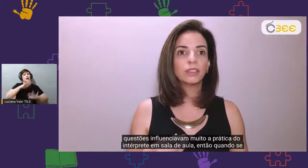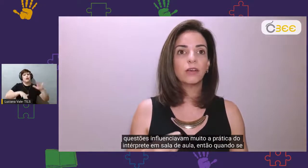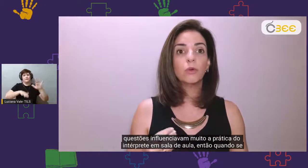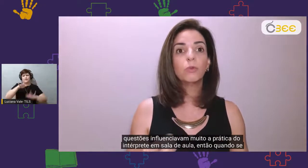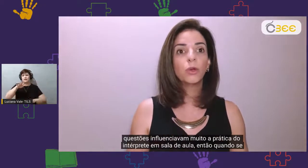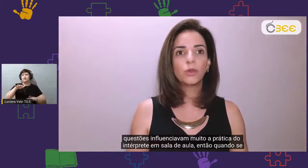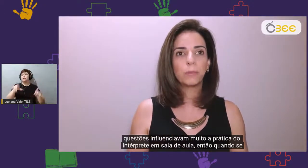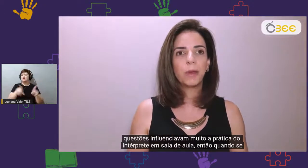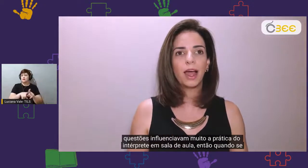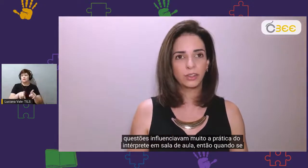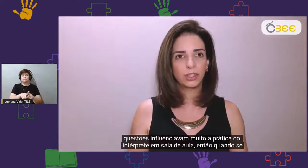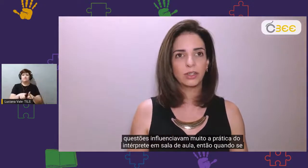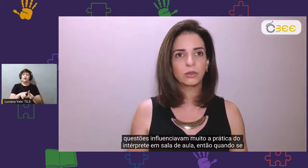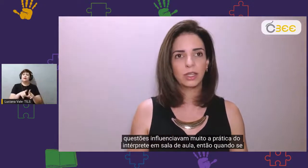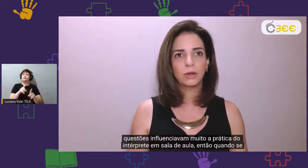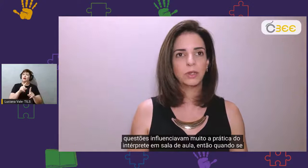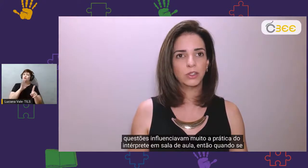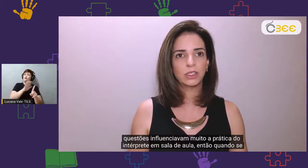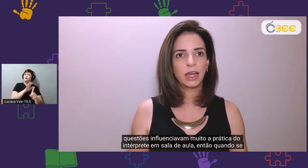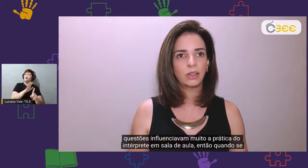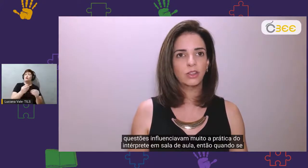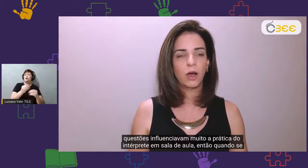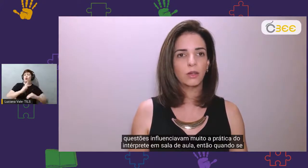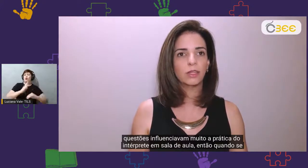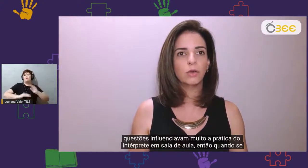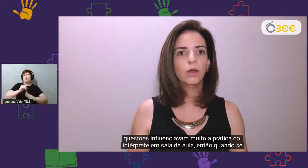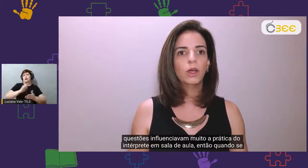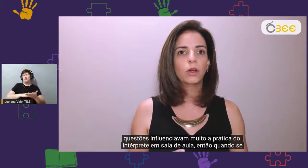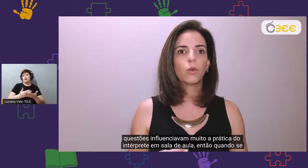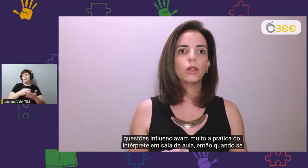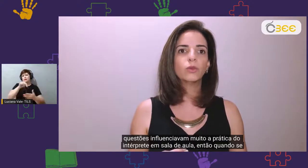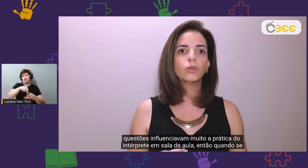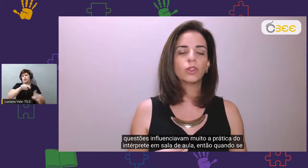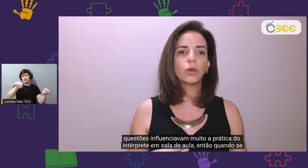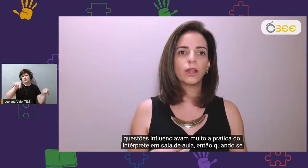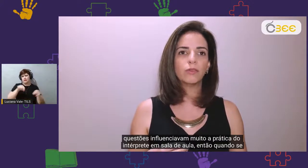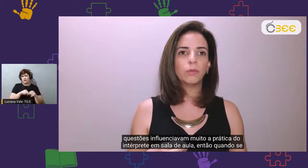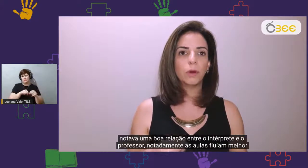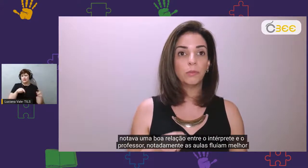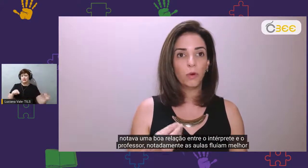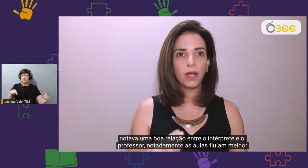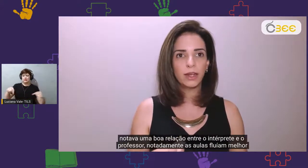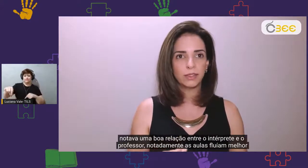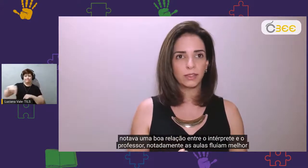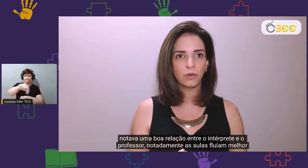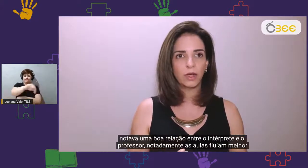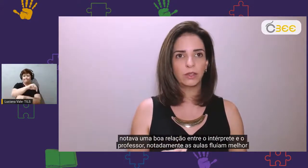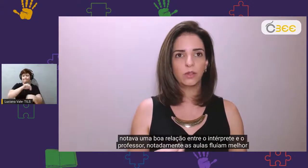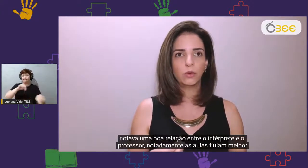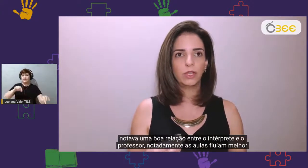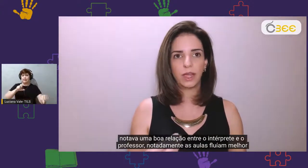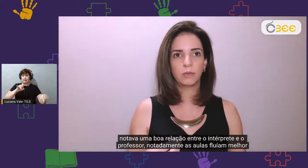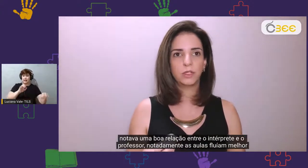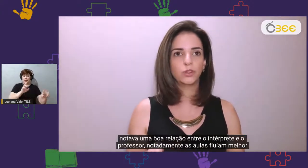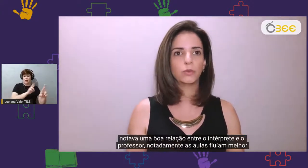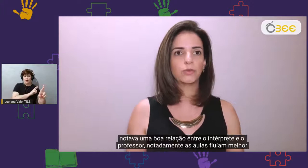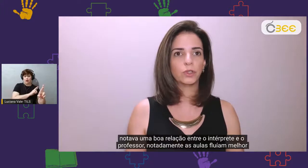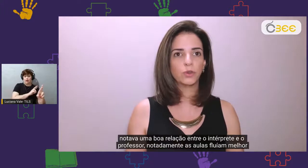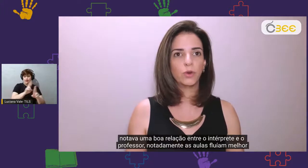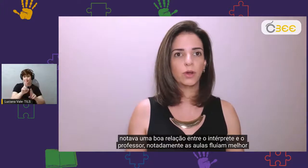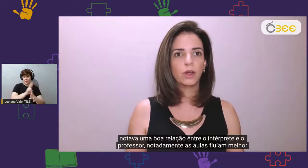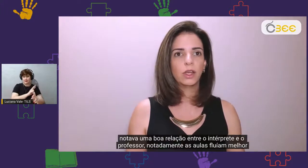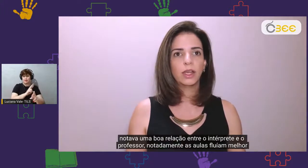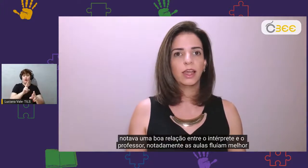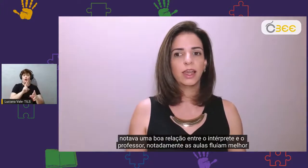questões influenciavam muito a prática do intérprete em sala de aula. Então, quando se notava uma boa relação entre o intérprete e